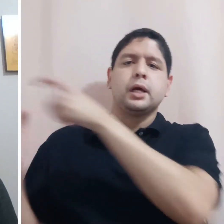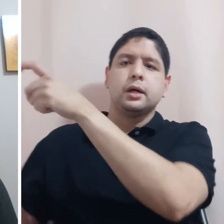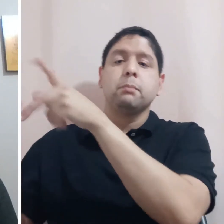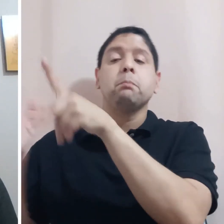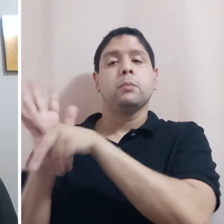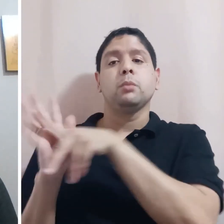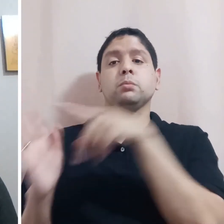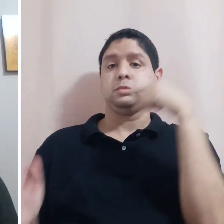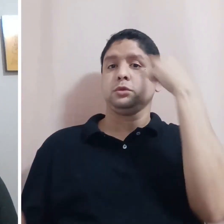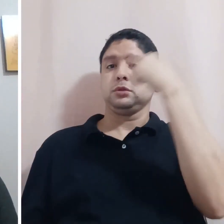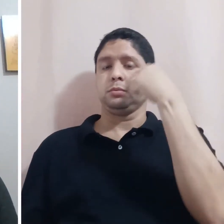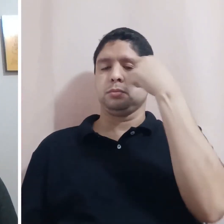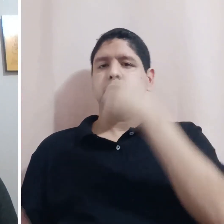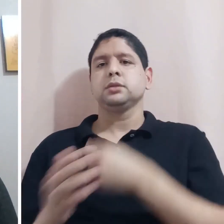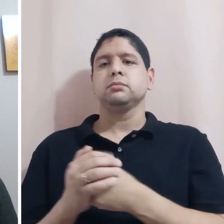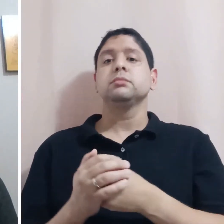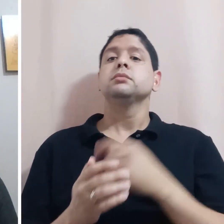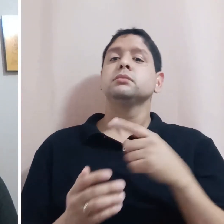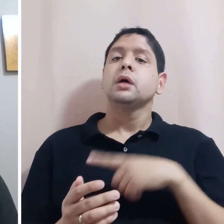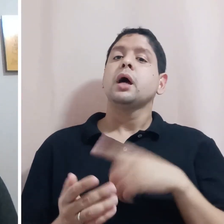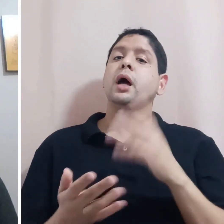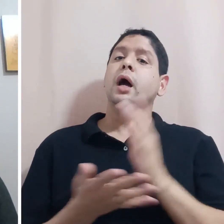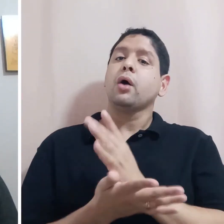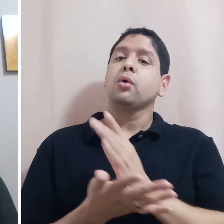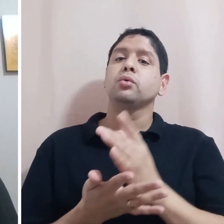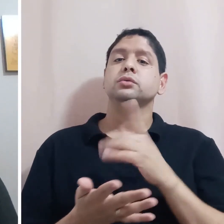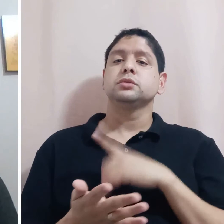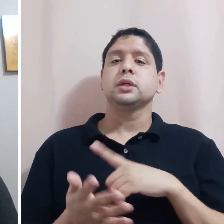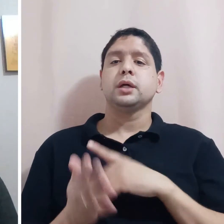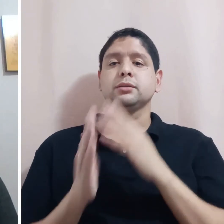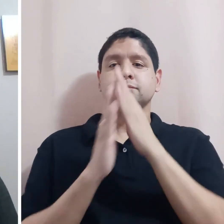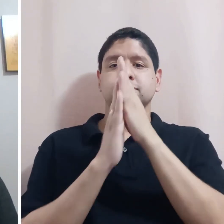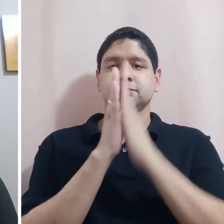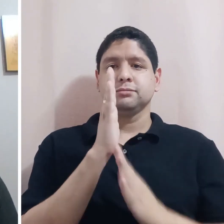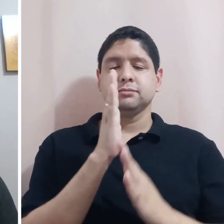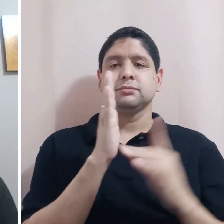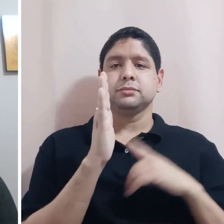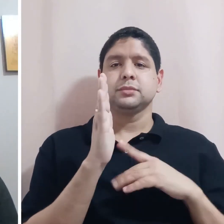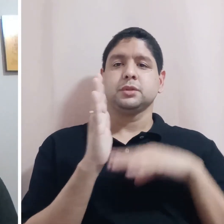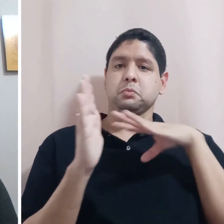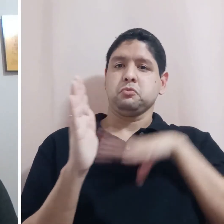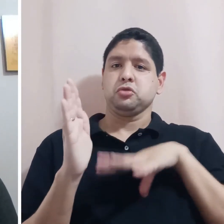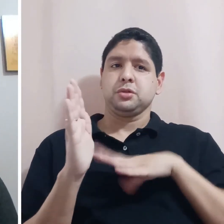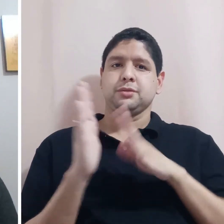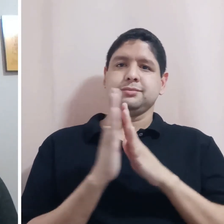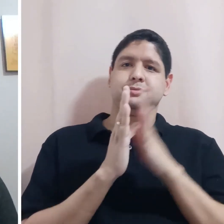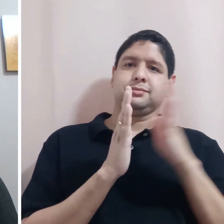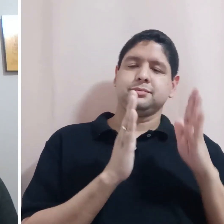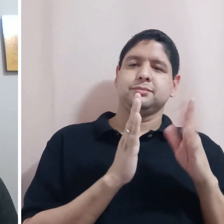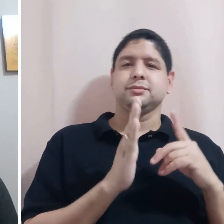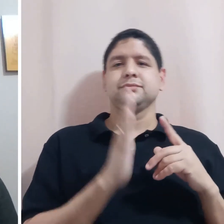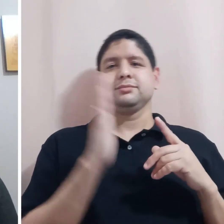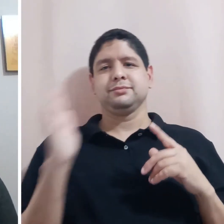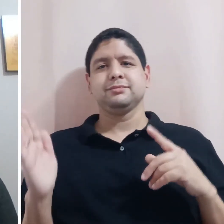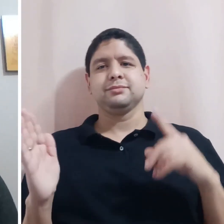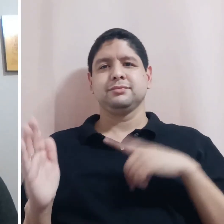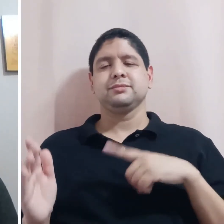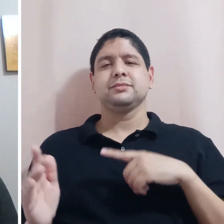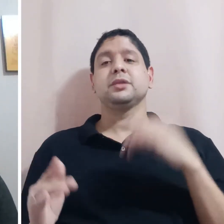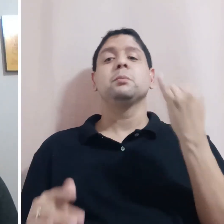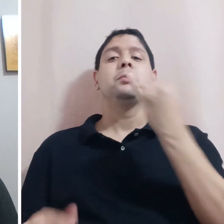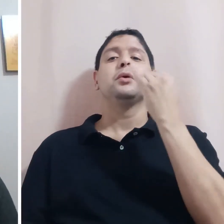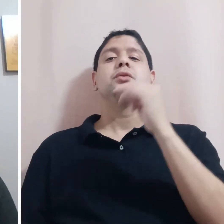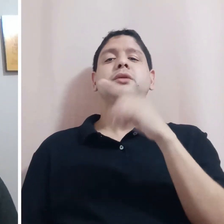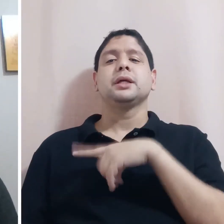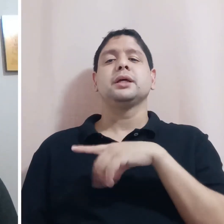que seriam, né, da Espanha. E aí, em parte do pedacinho que ficou ali, né, que coube a Portugal, a